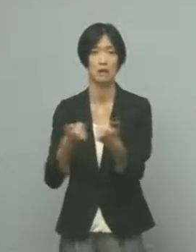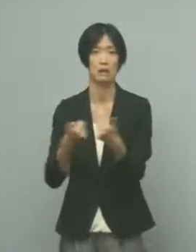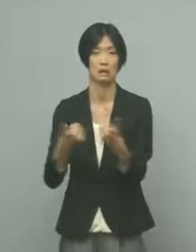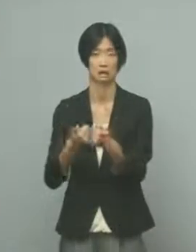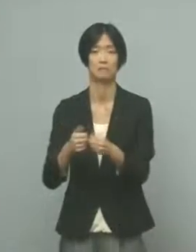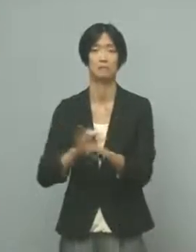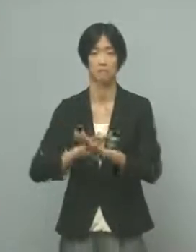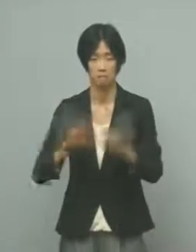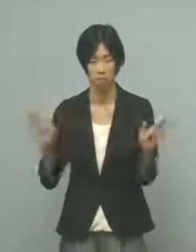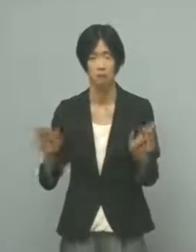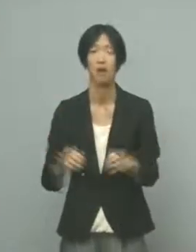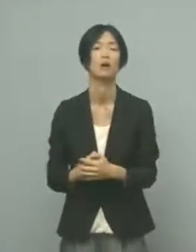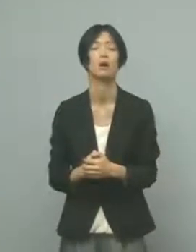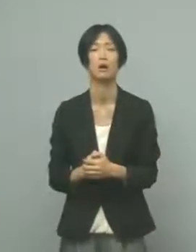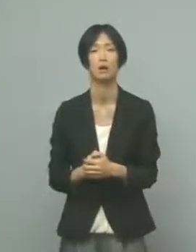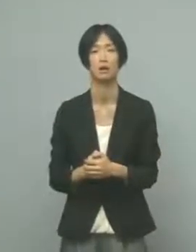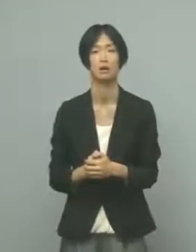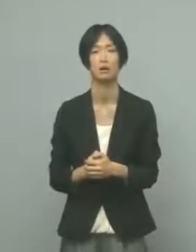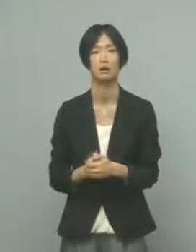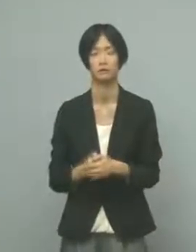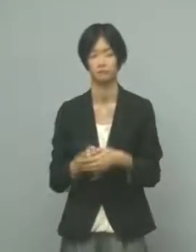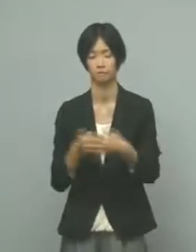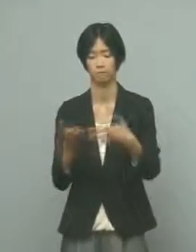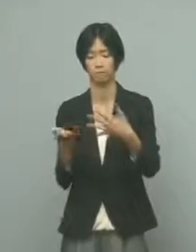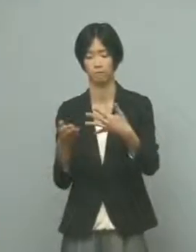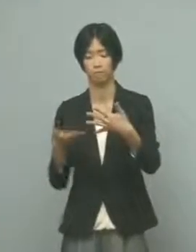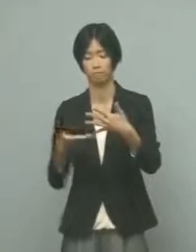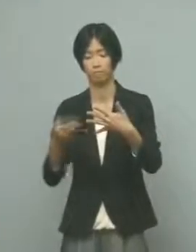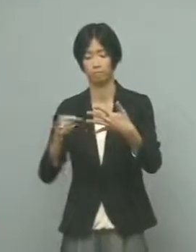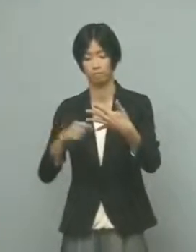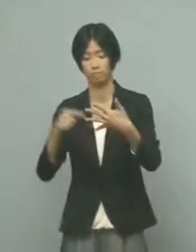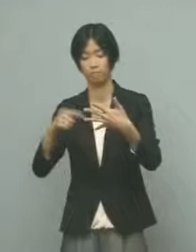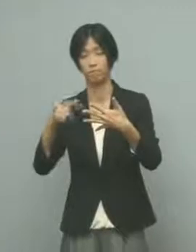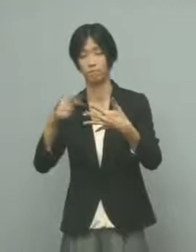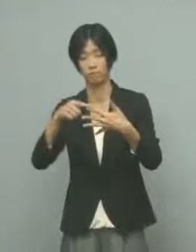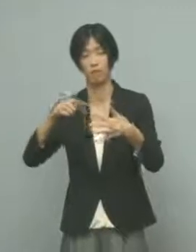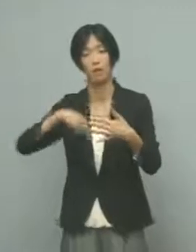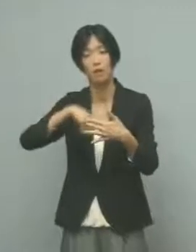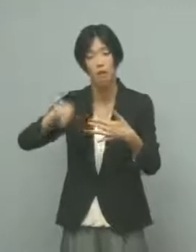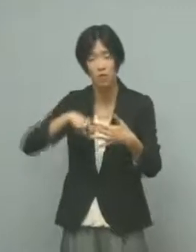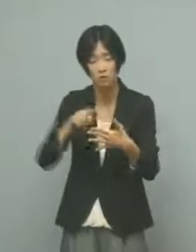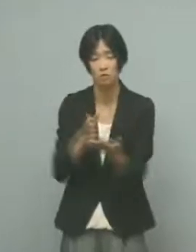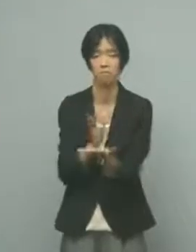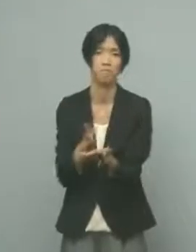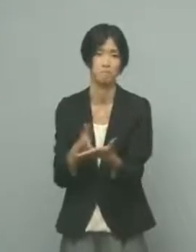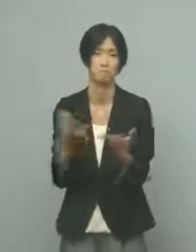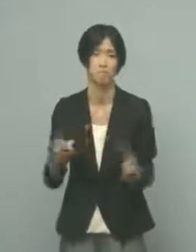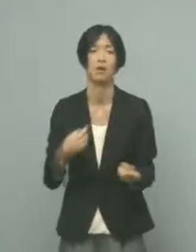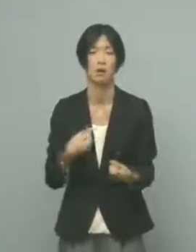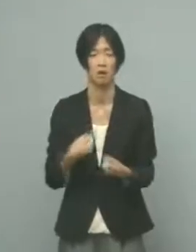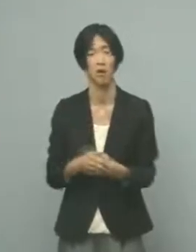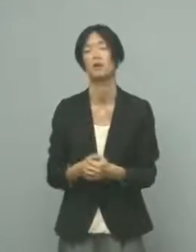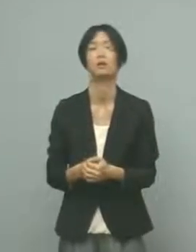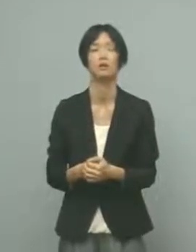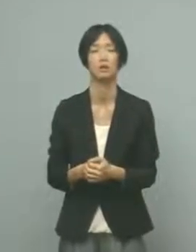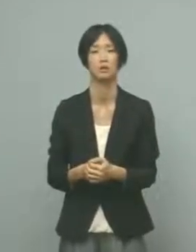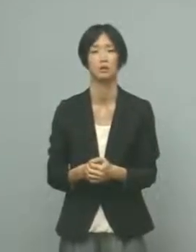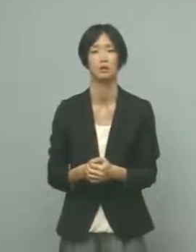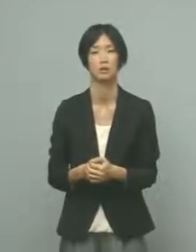催して、5段階警戒レベルの内容を説明したということでありますけれども、やはり県民の皆さんにその